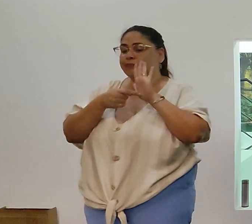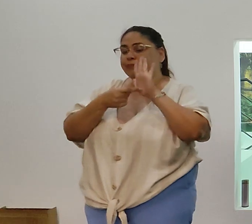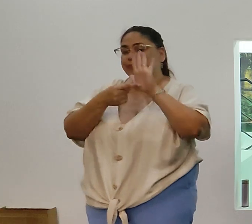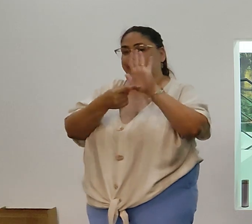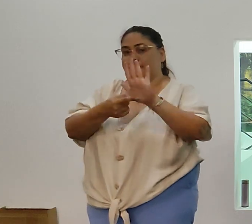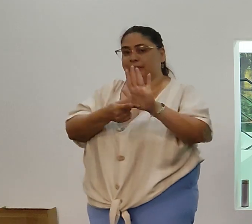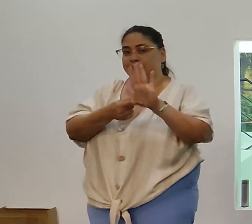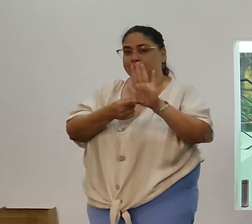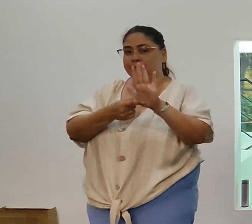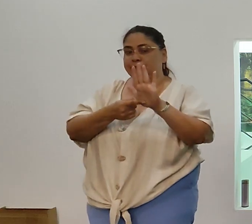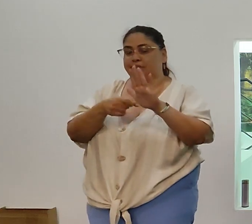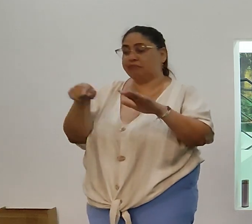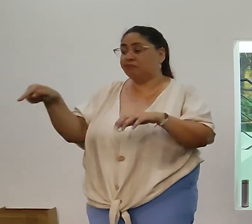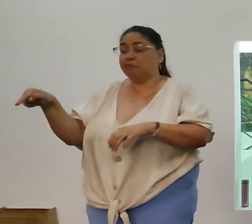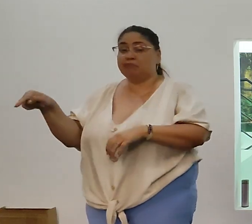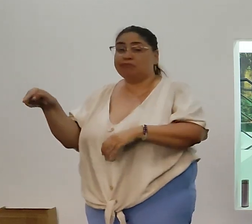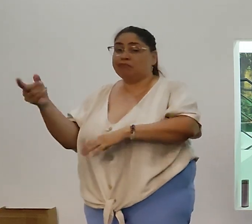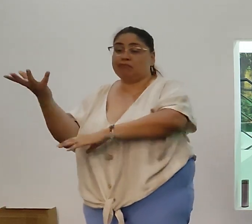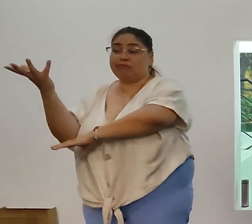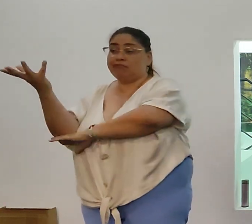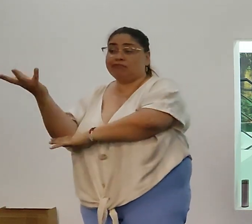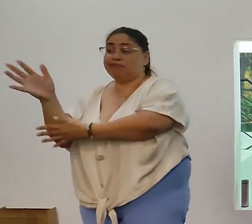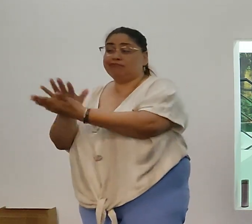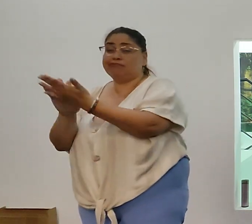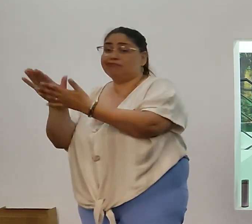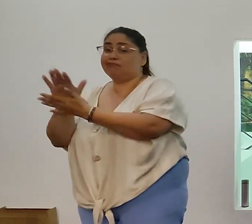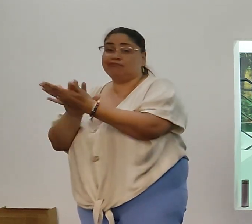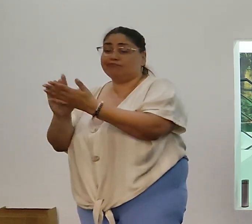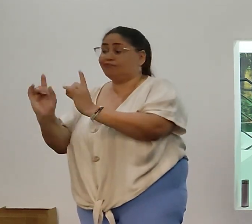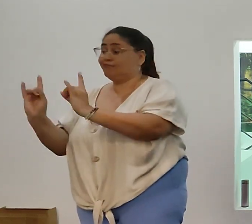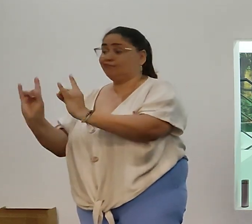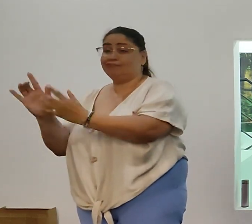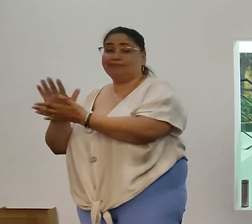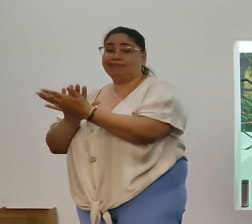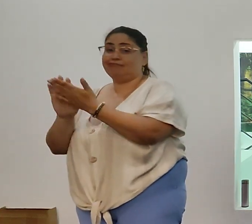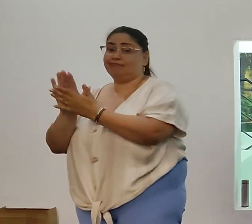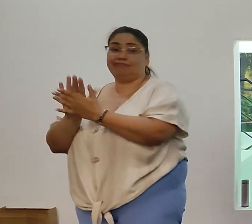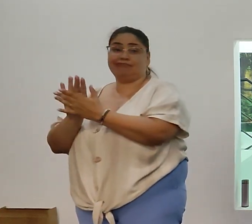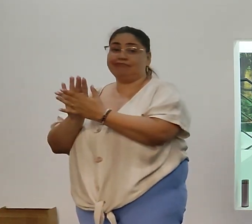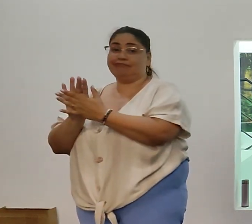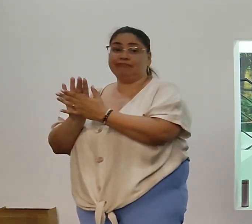que Lázaro não teve sepultamento.